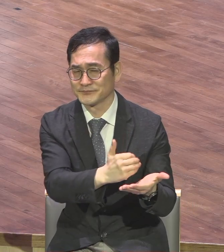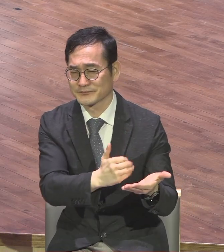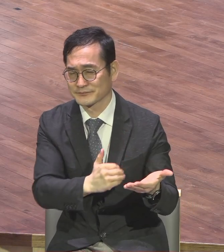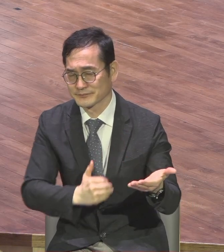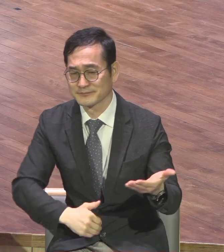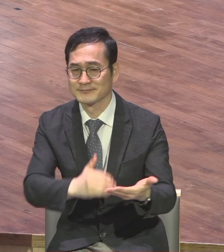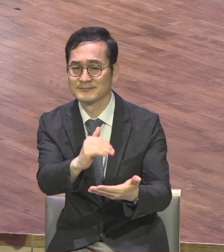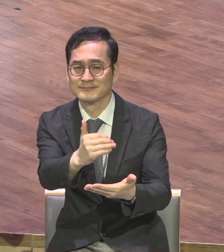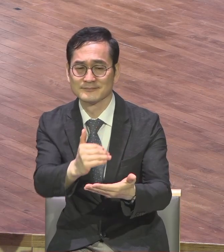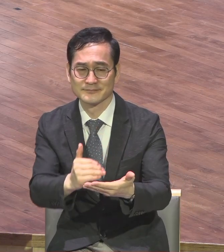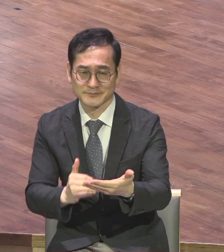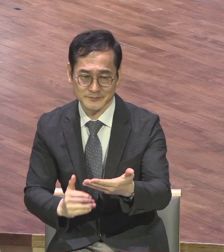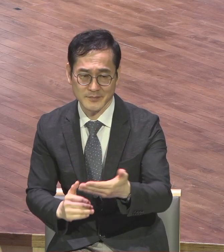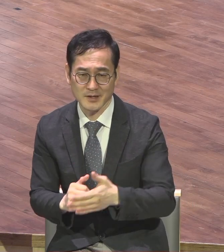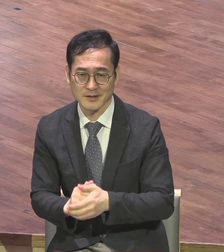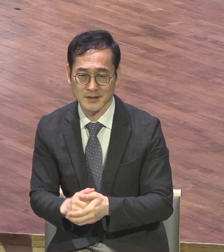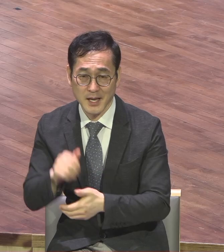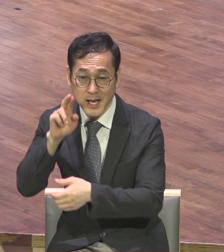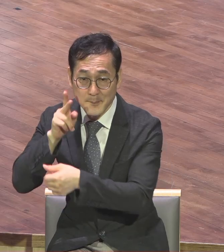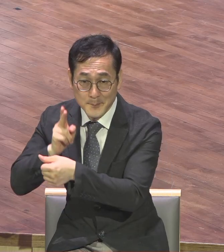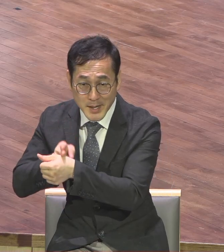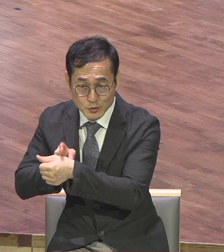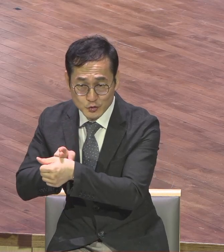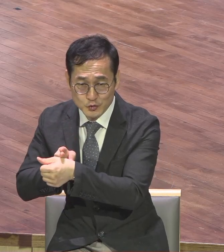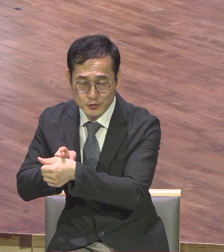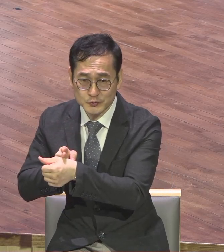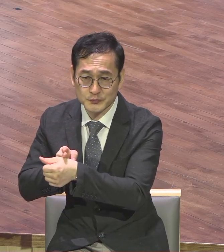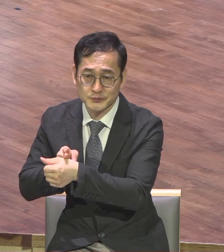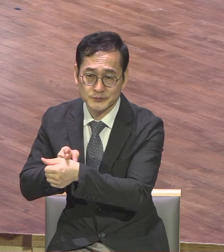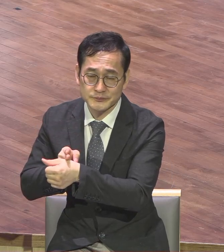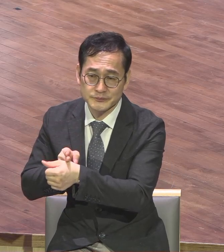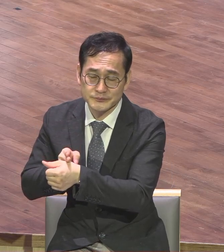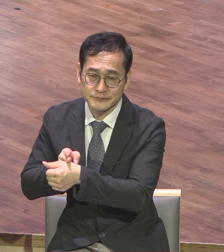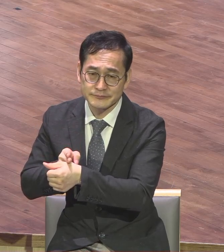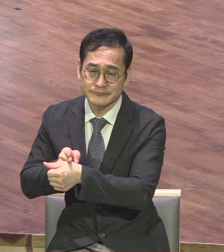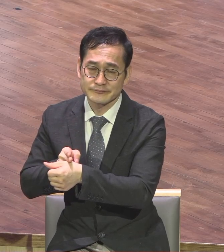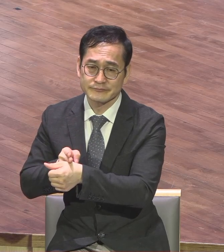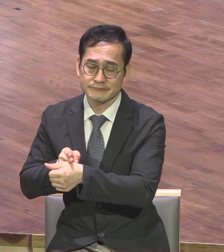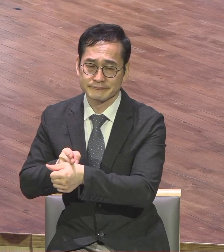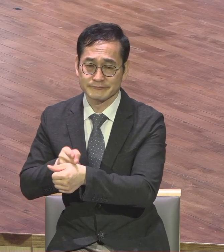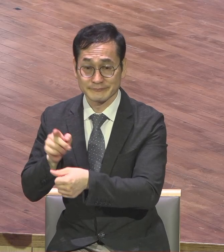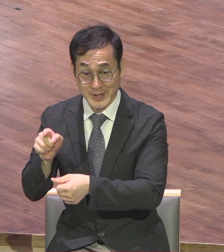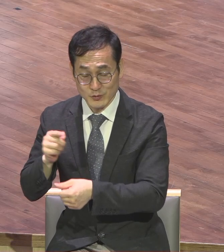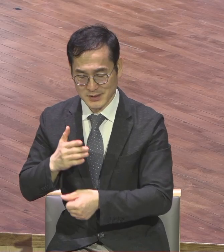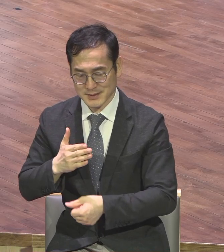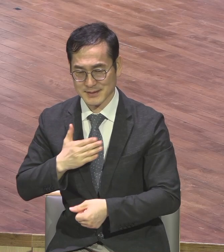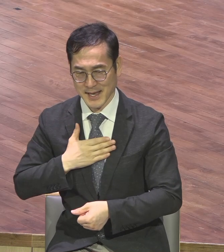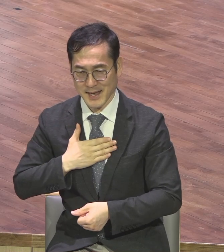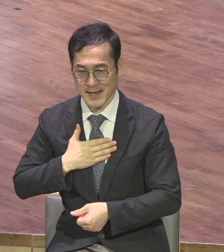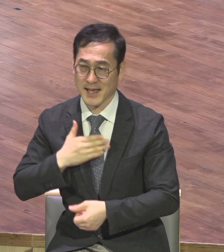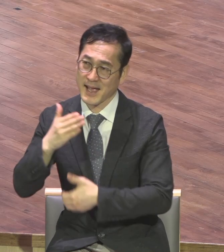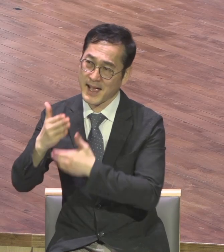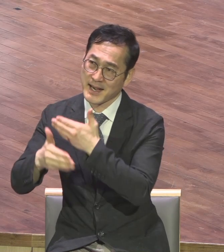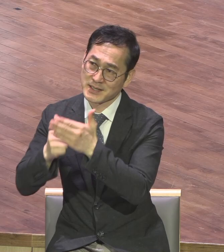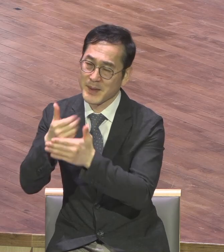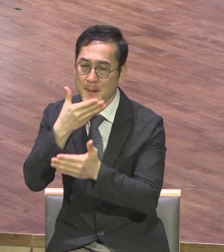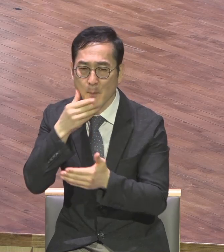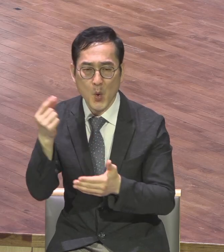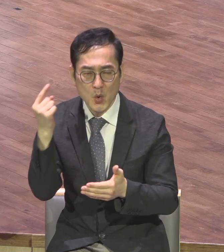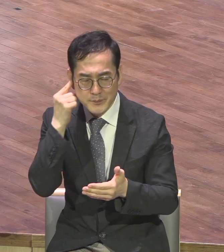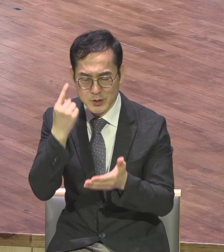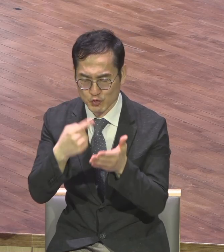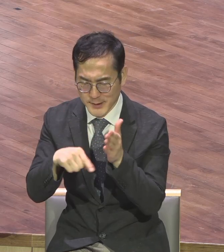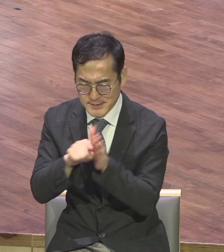수가 있습니다. 사도 바울은 자신이 하나님의 복음을 위하여 특정함을